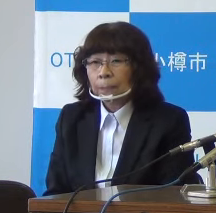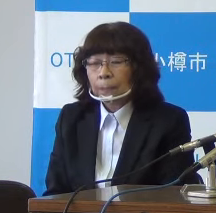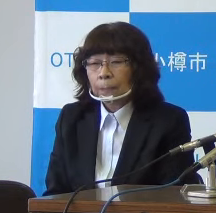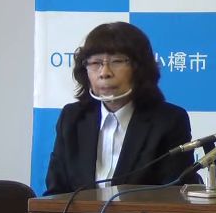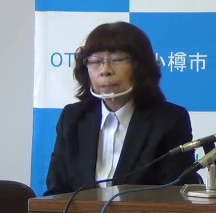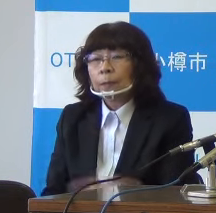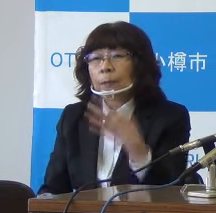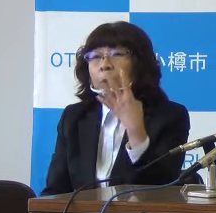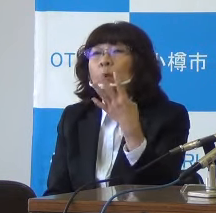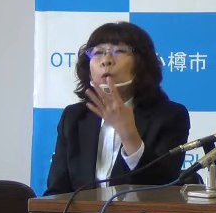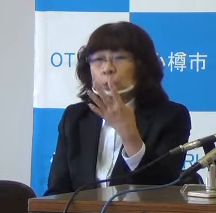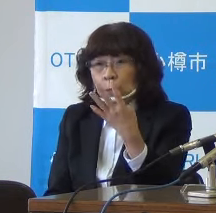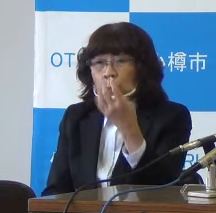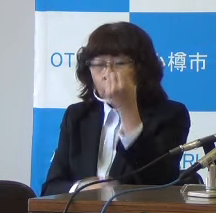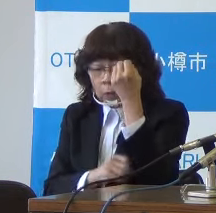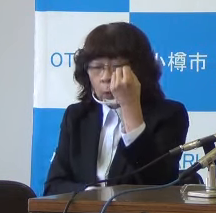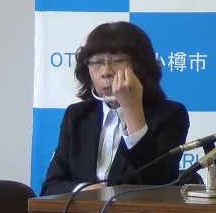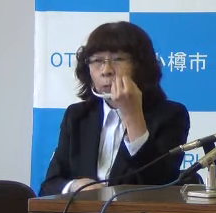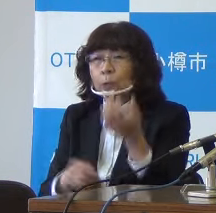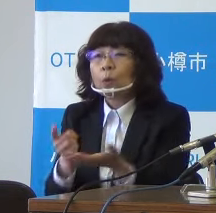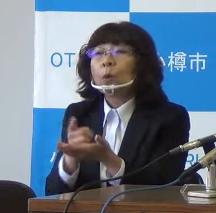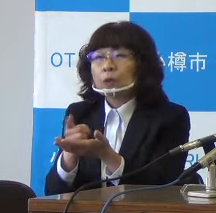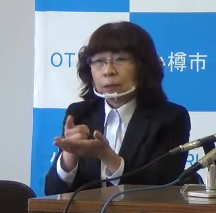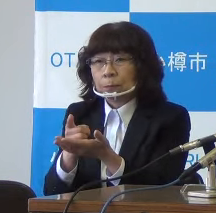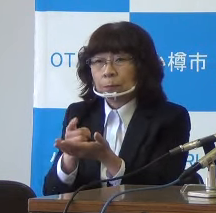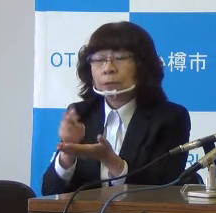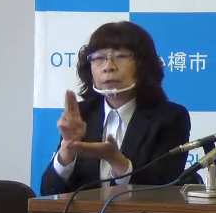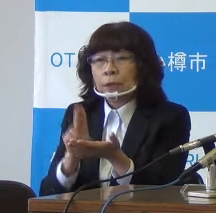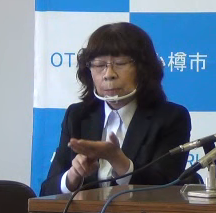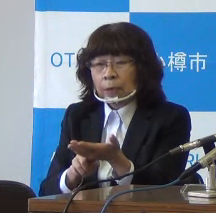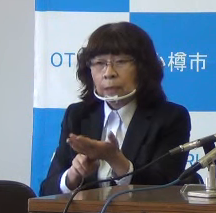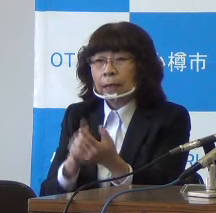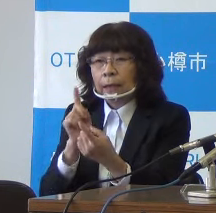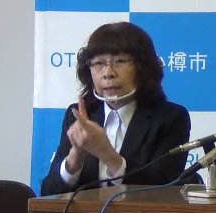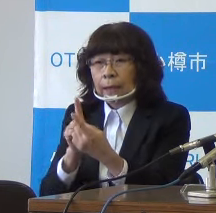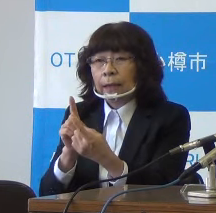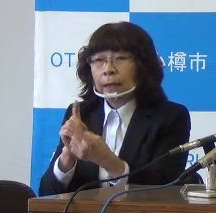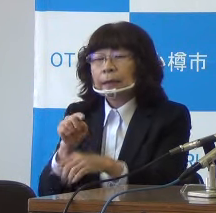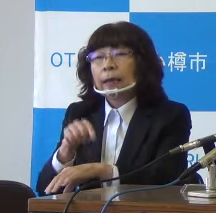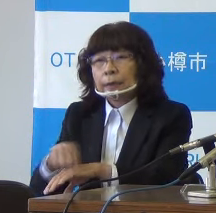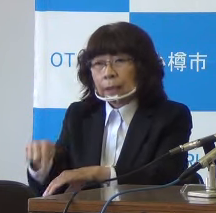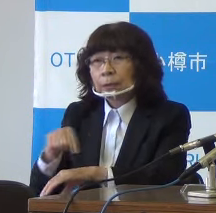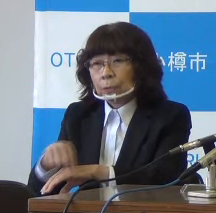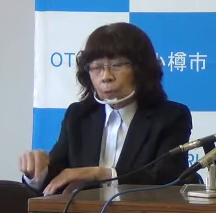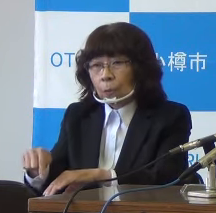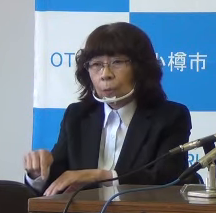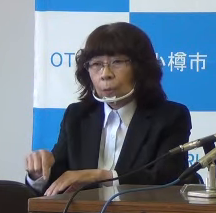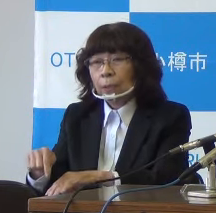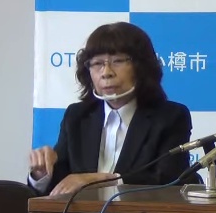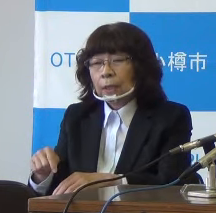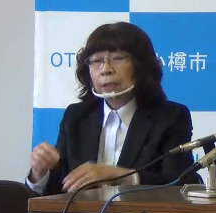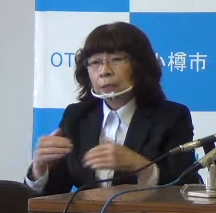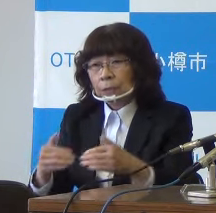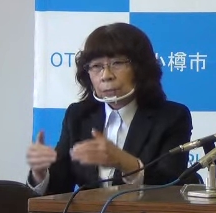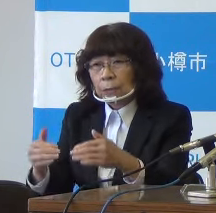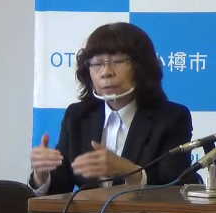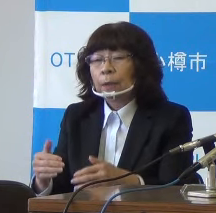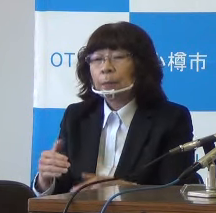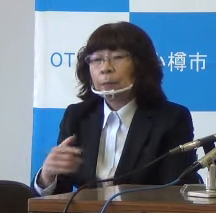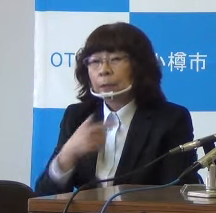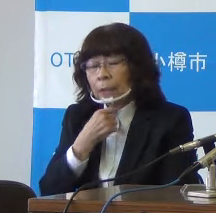以上4点を基本方針とし対策を講じてまいりたいと考えております